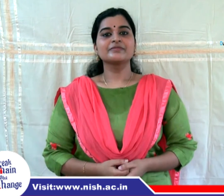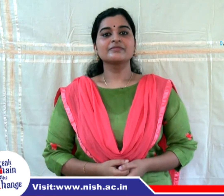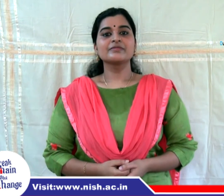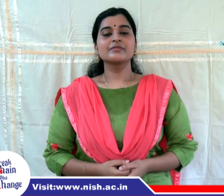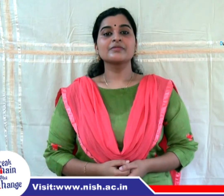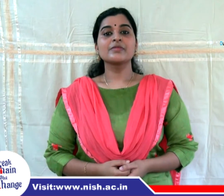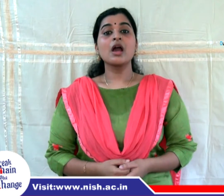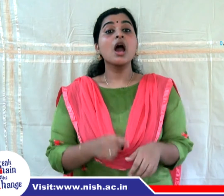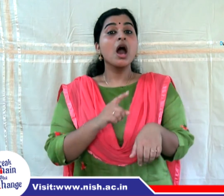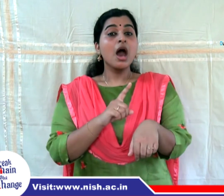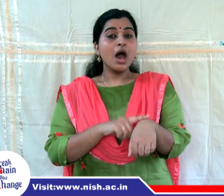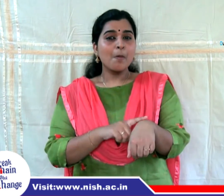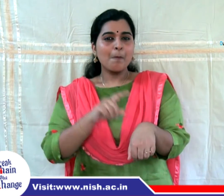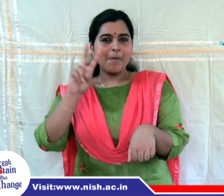2 നേരം കുളിക്കുക.